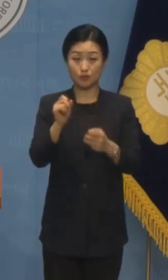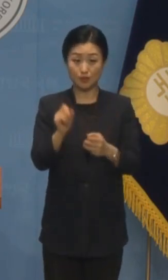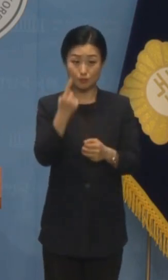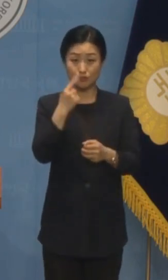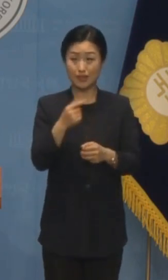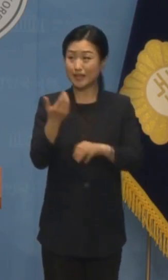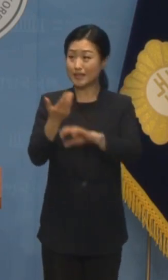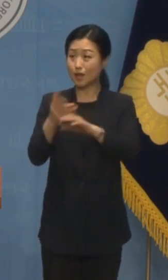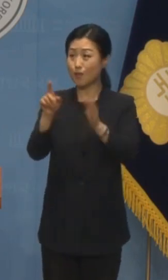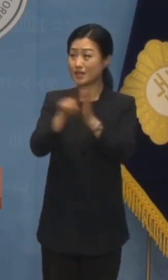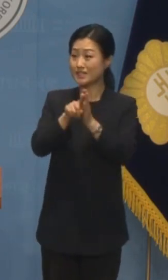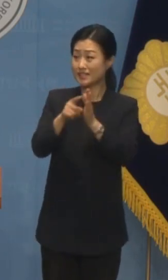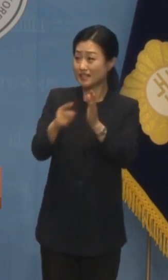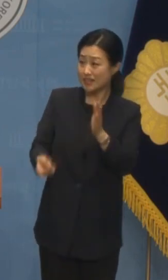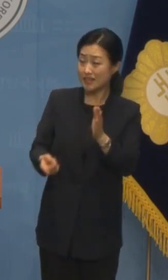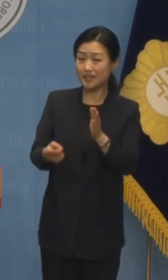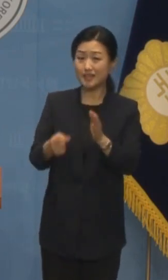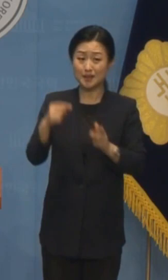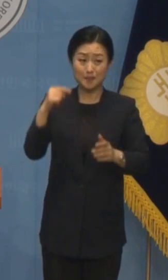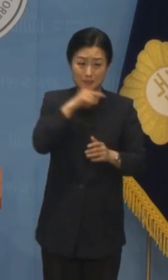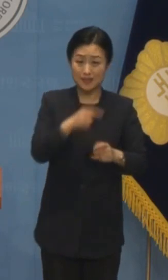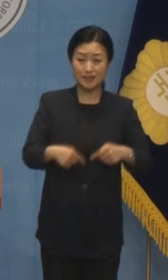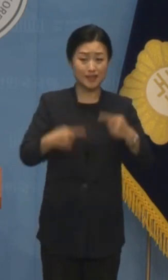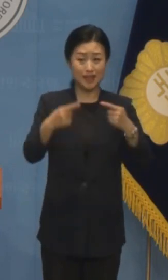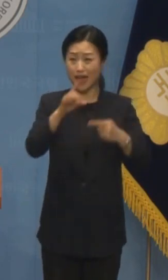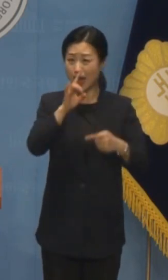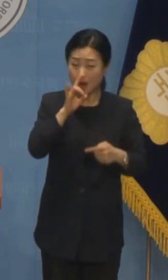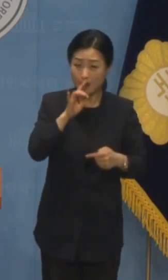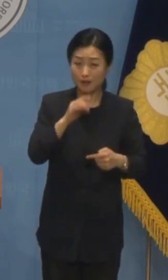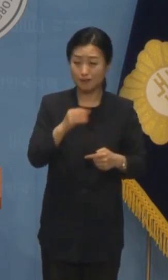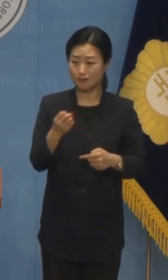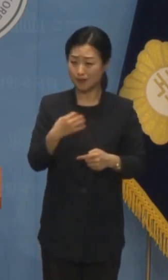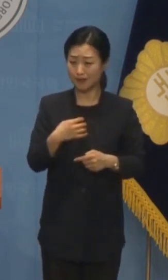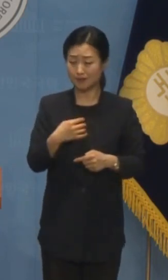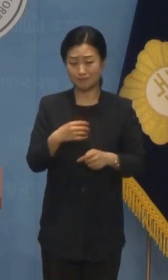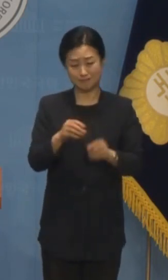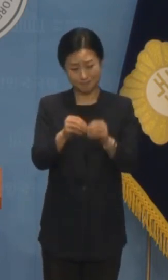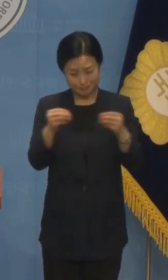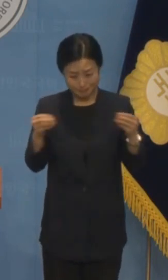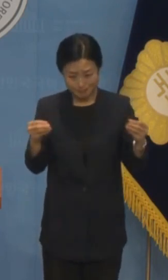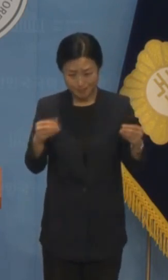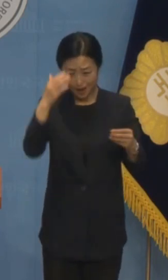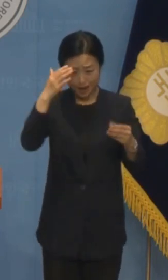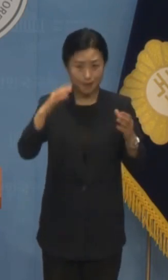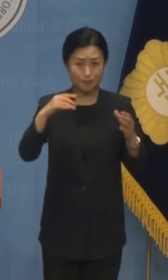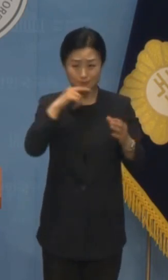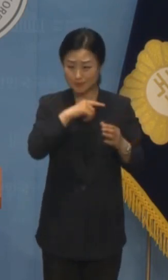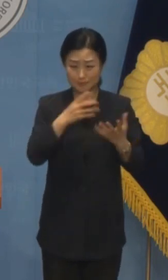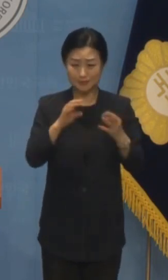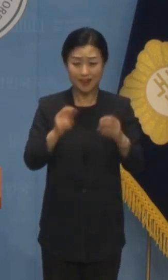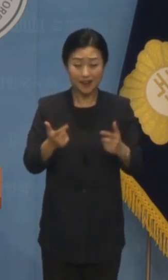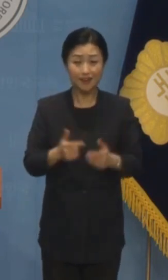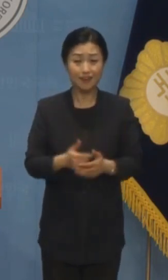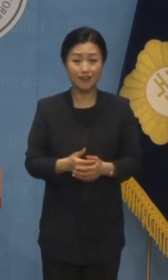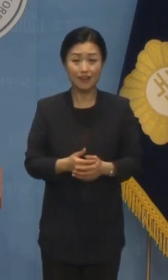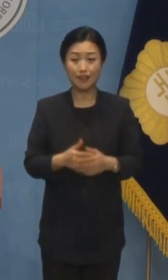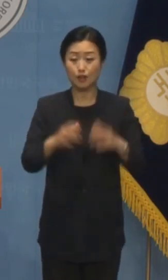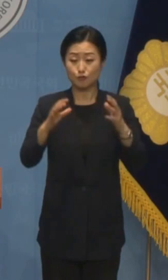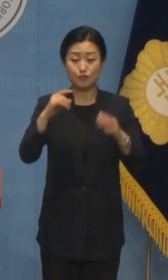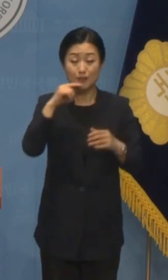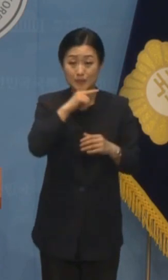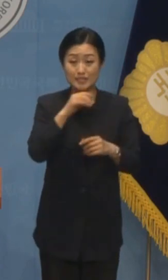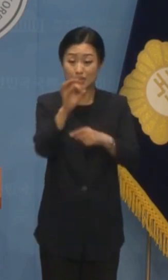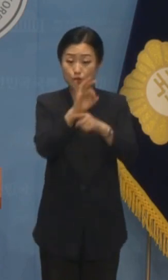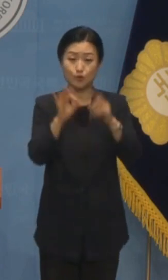운운하면서 그렇게 강조하는 재정 지표에는 실제로는 거의 영향을 미치지 않는다는 말씀을 드리려는 것입니다. 국가 부채율을